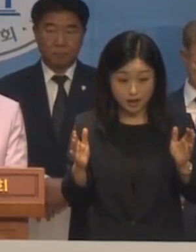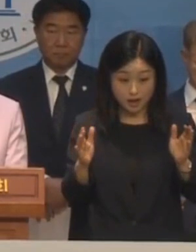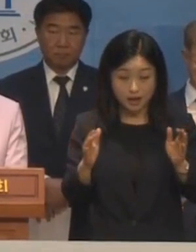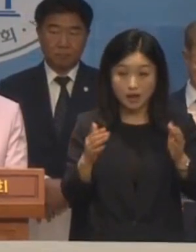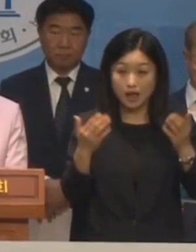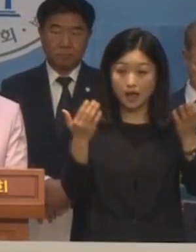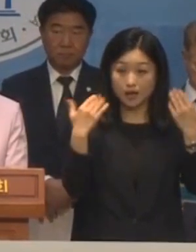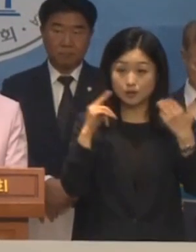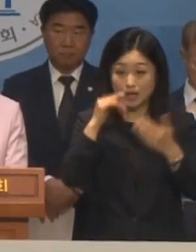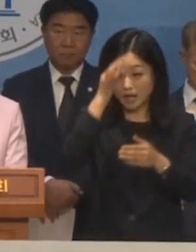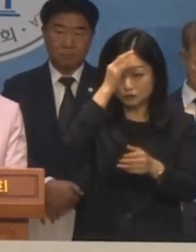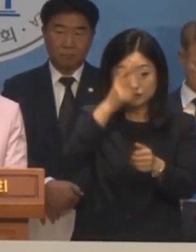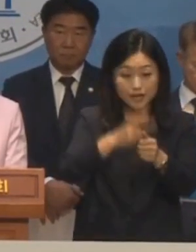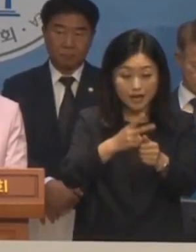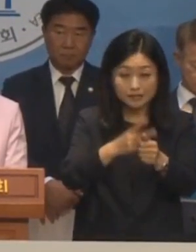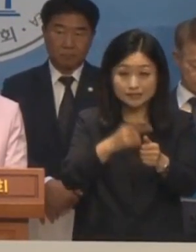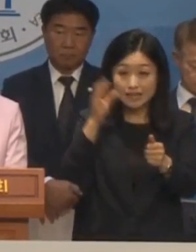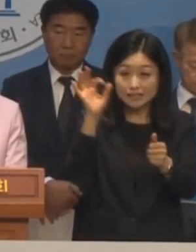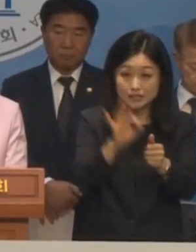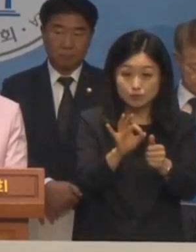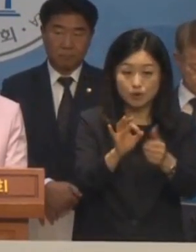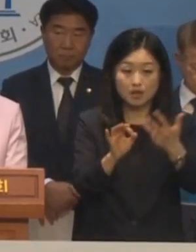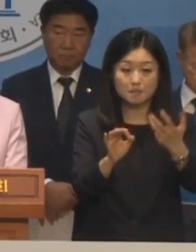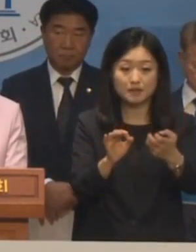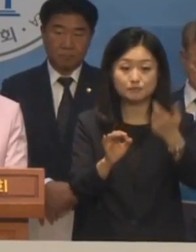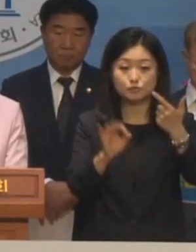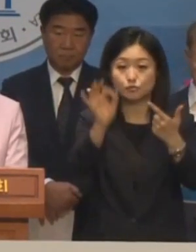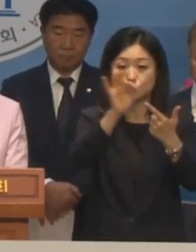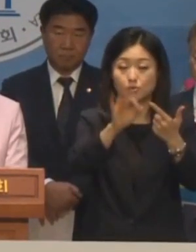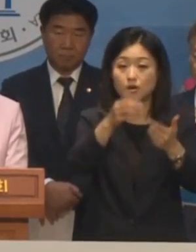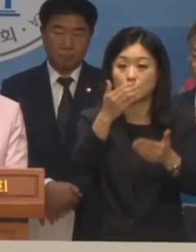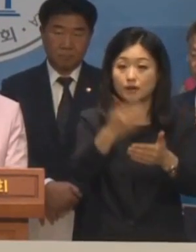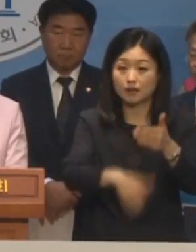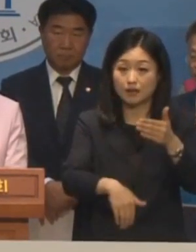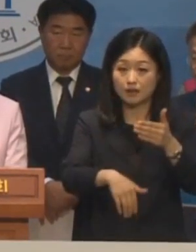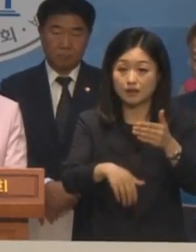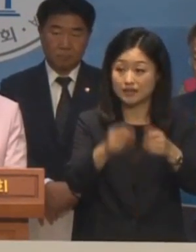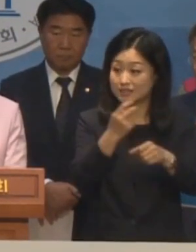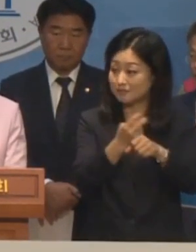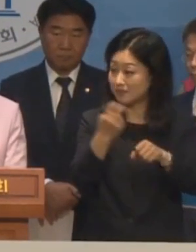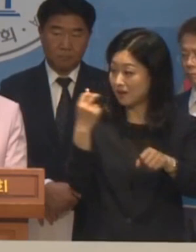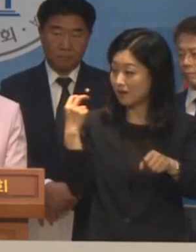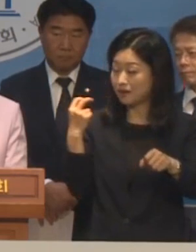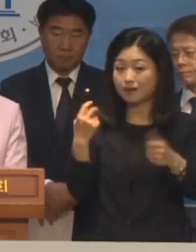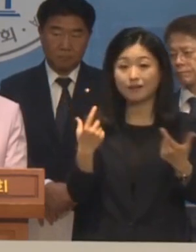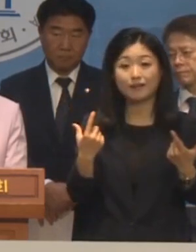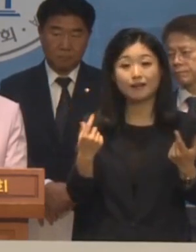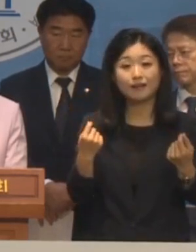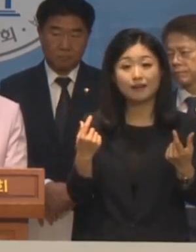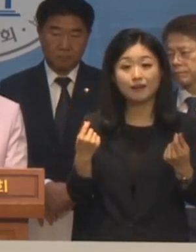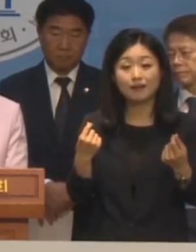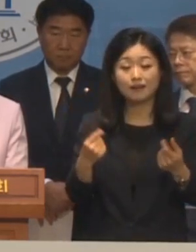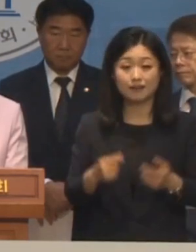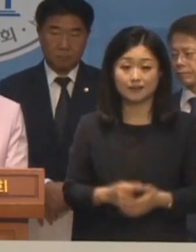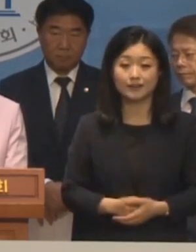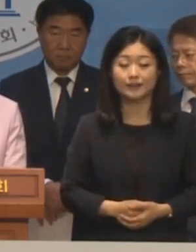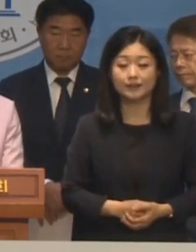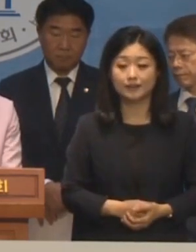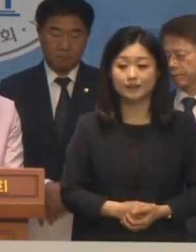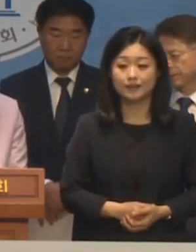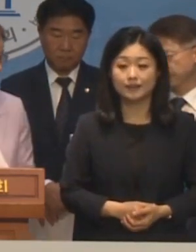사업 예산이 86% 삭감되어 20년 전 수준으로 회귀하게